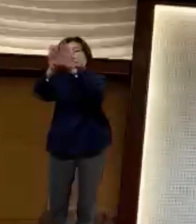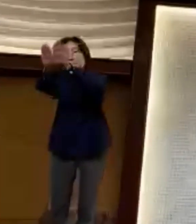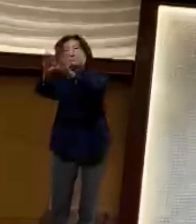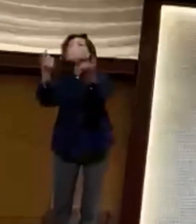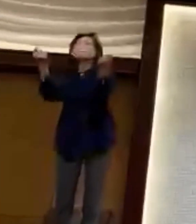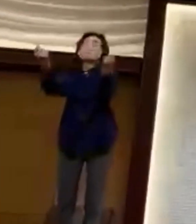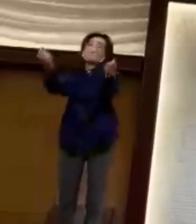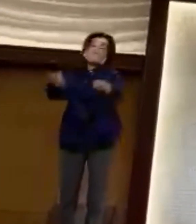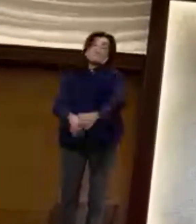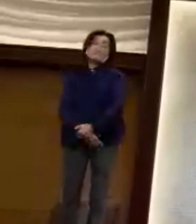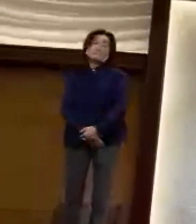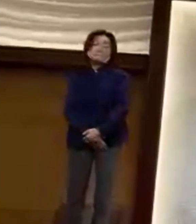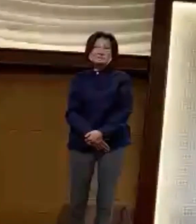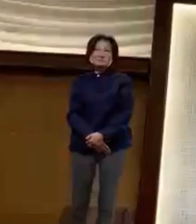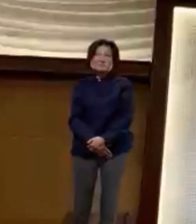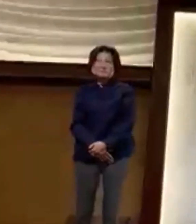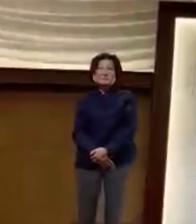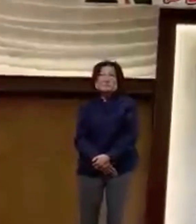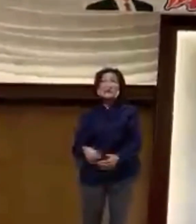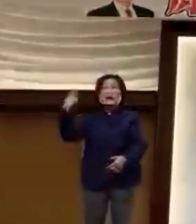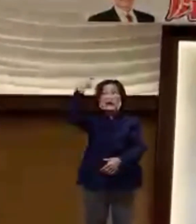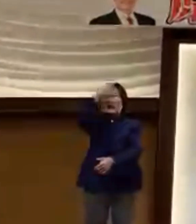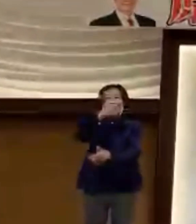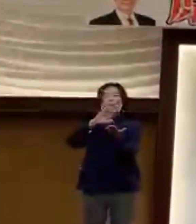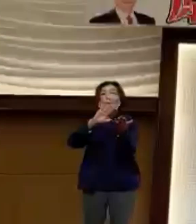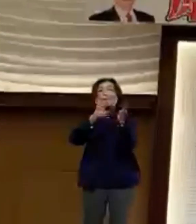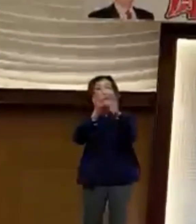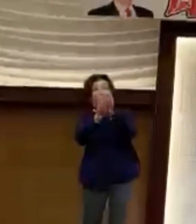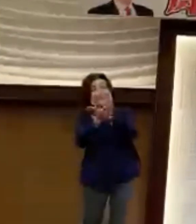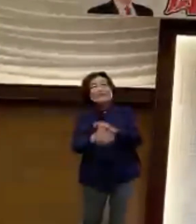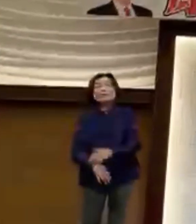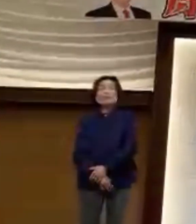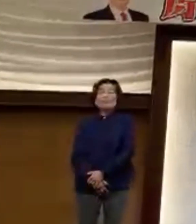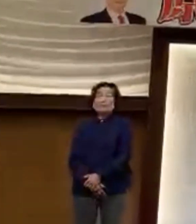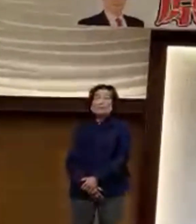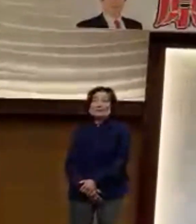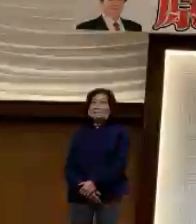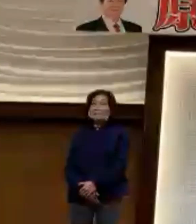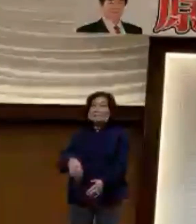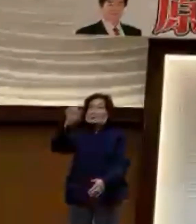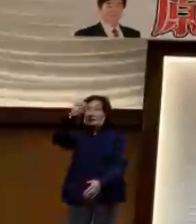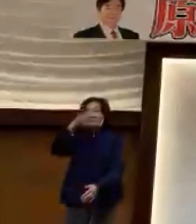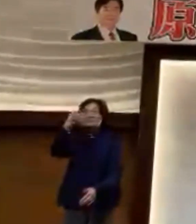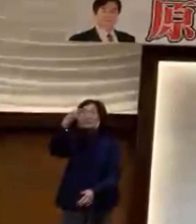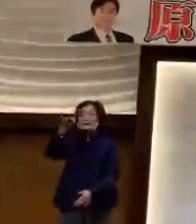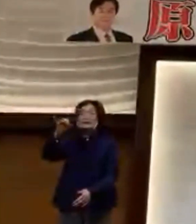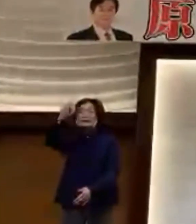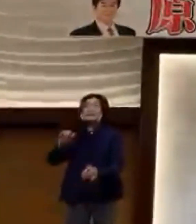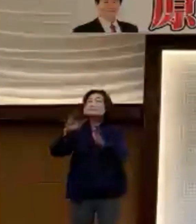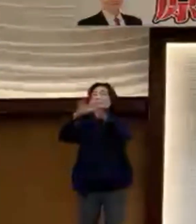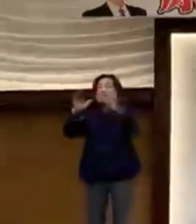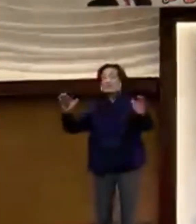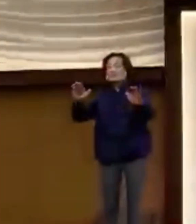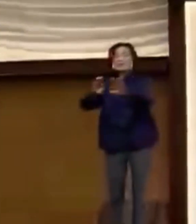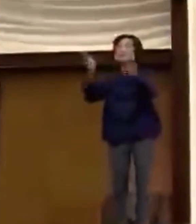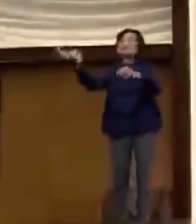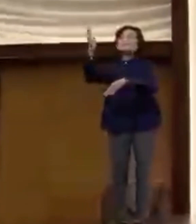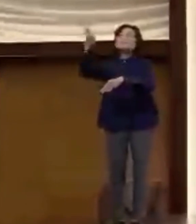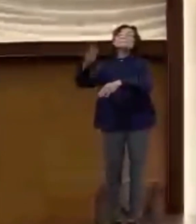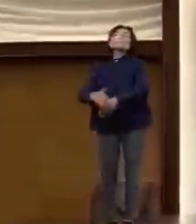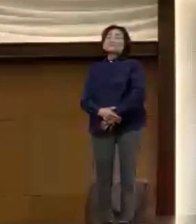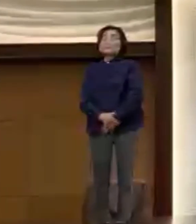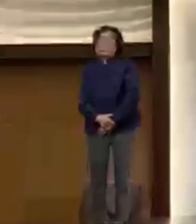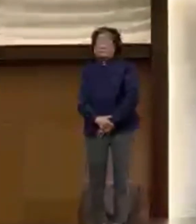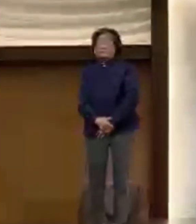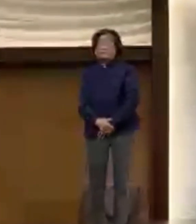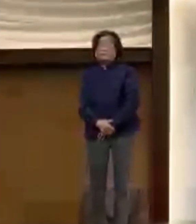国会は顔をすげ替え、そしてなんと予算委員会すら開かず、皆さ